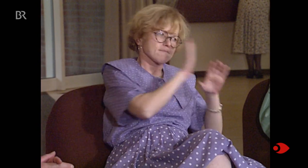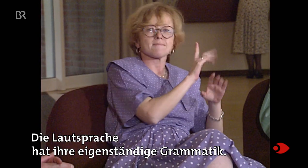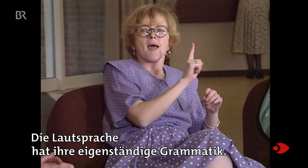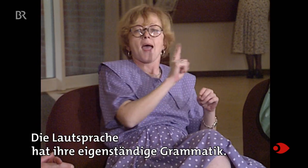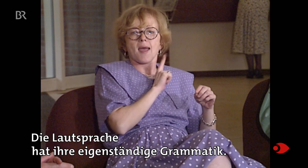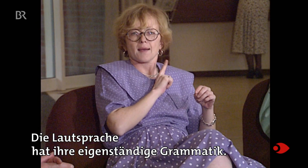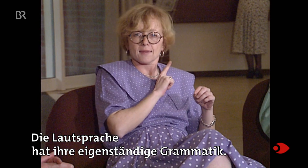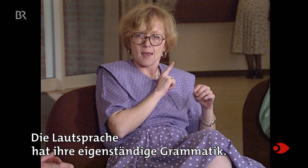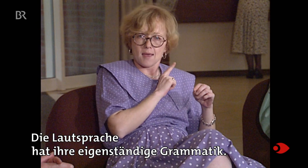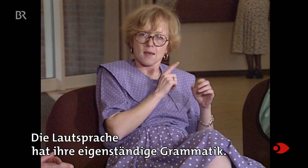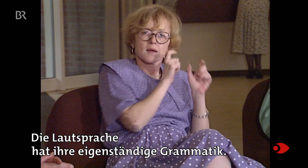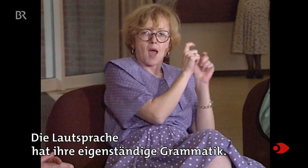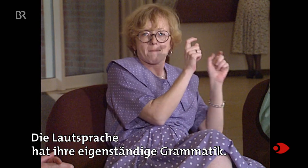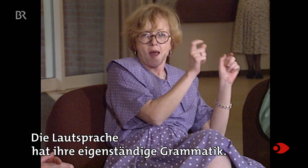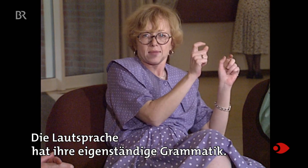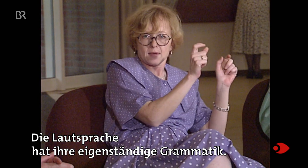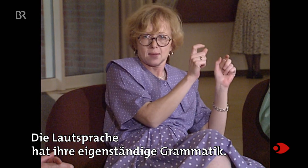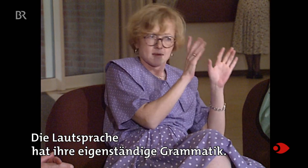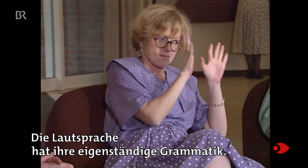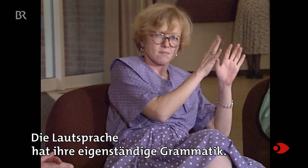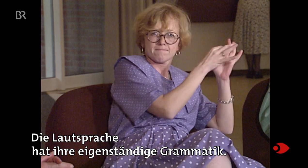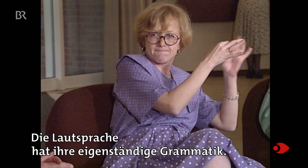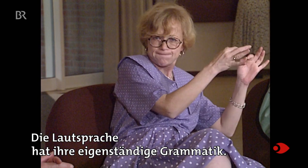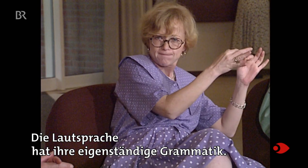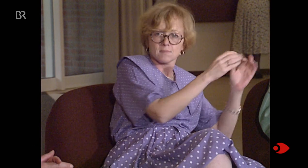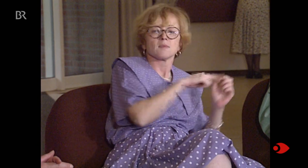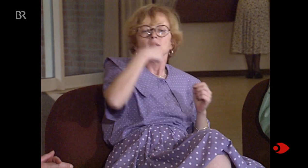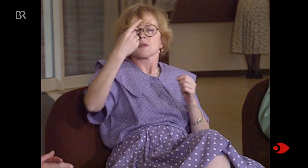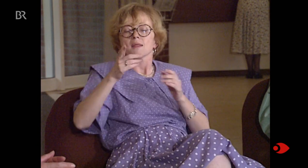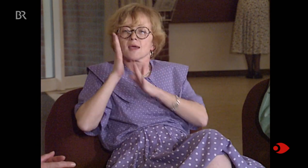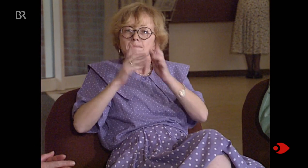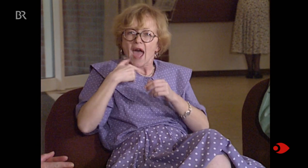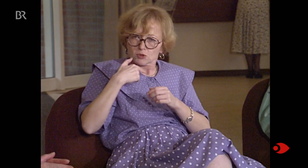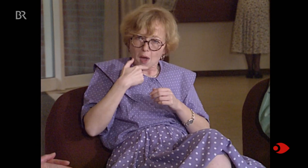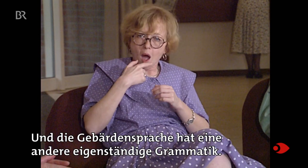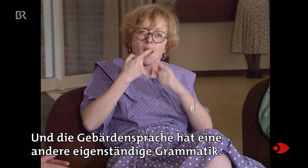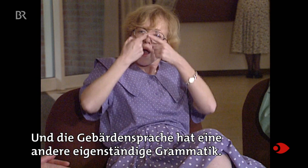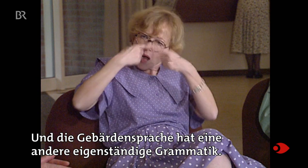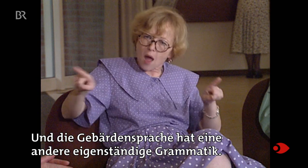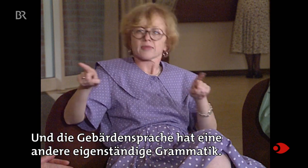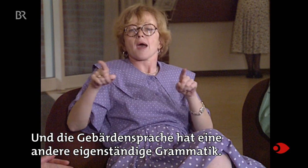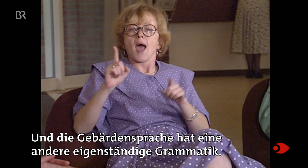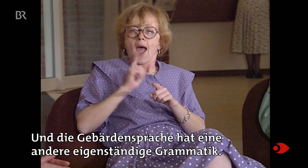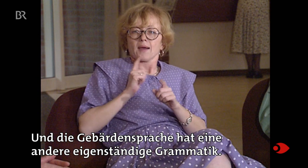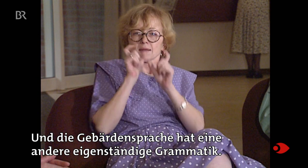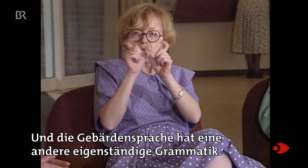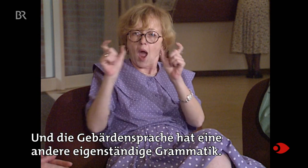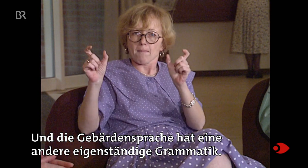Die Lautsprache hat ihre eigenständige Grammatik und die Gebärdensprache hat eine andere